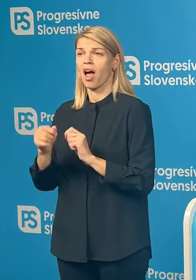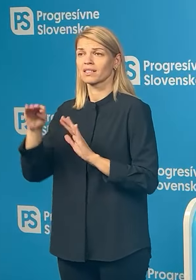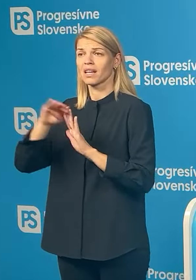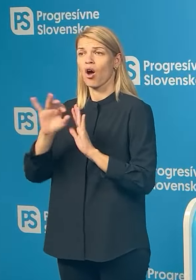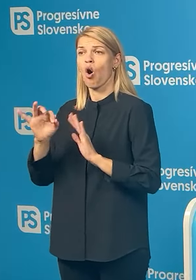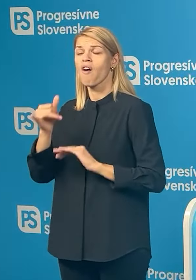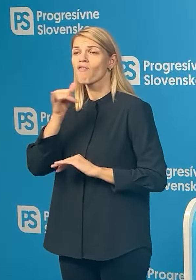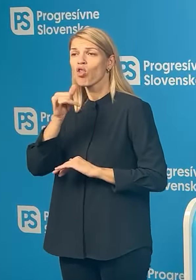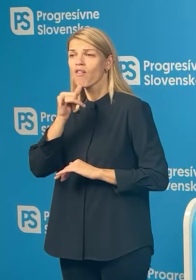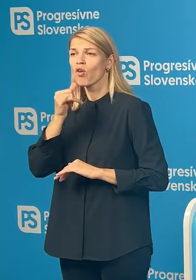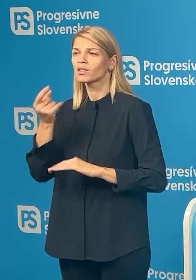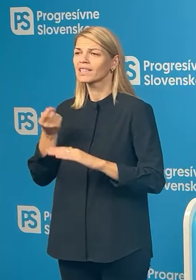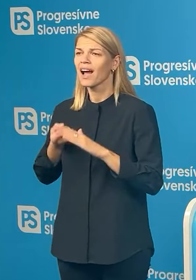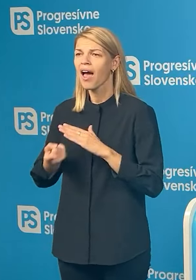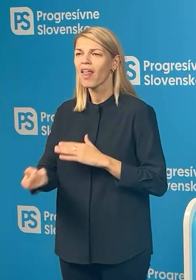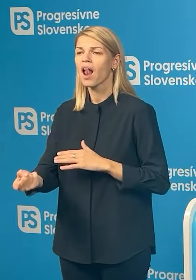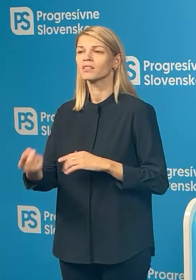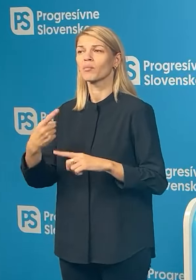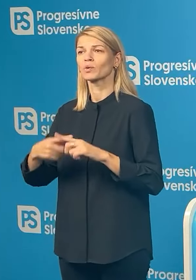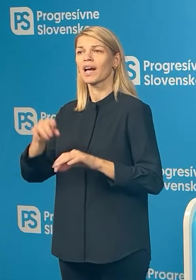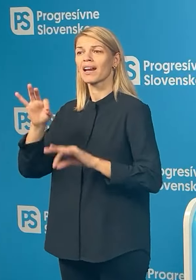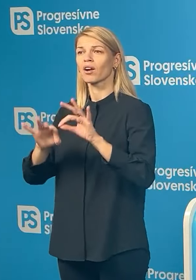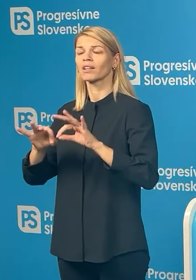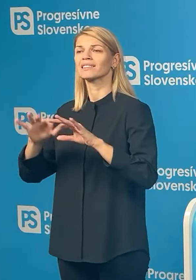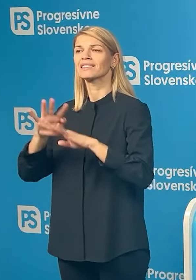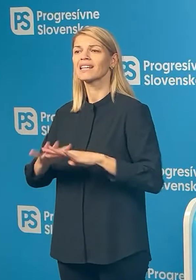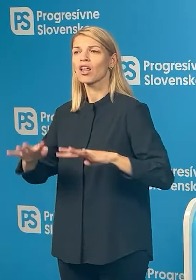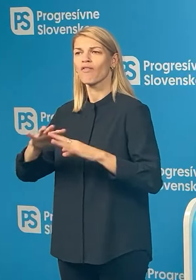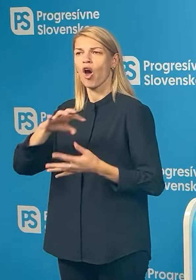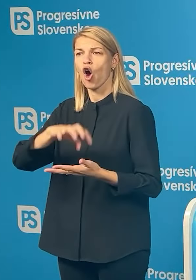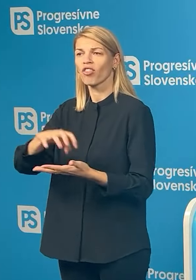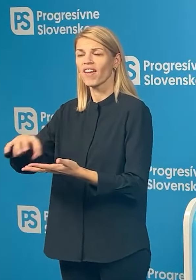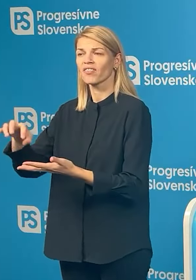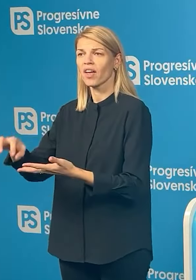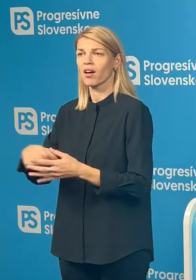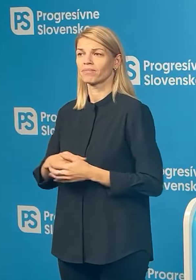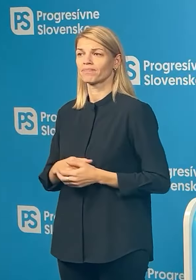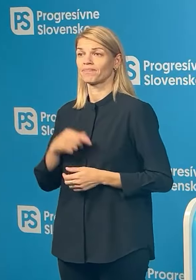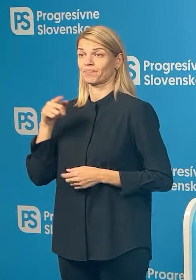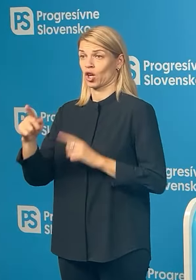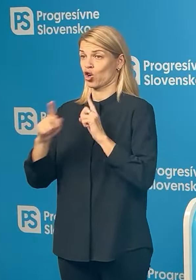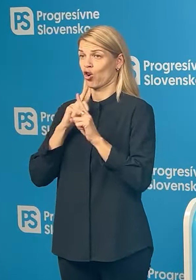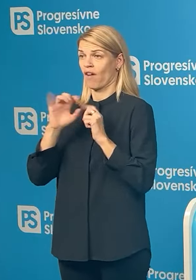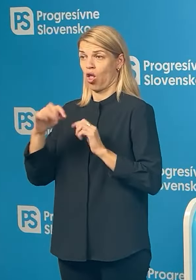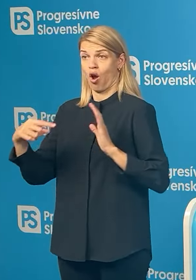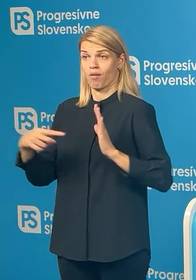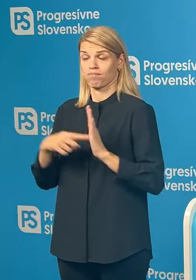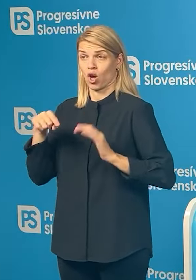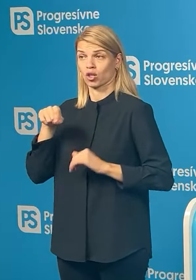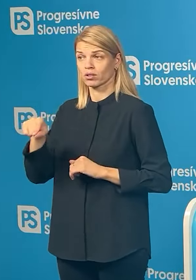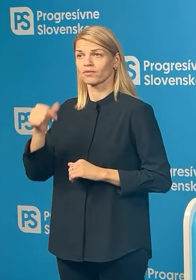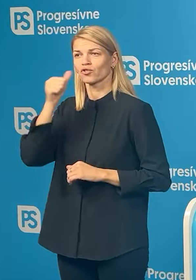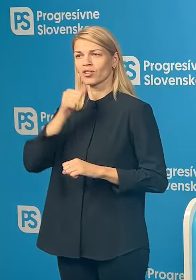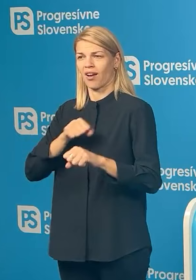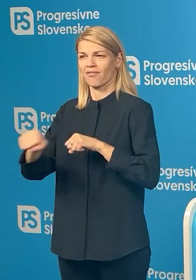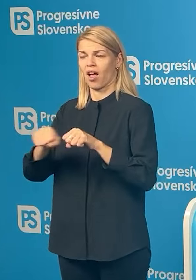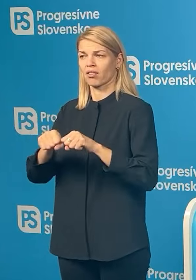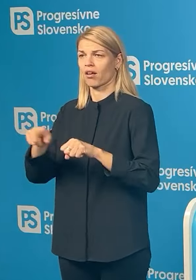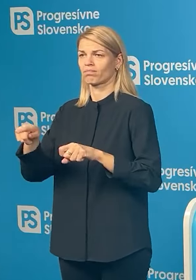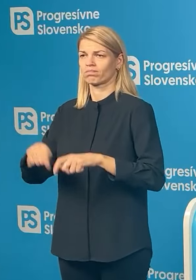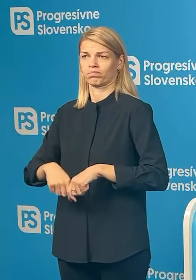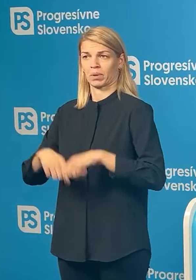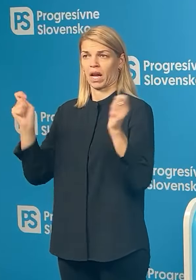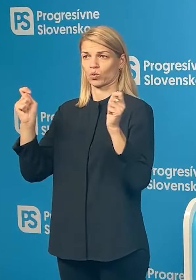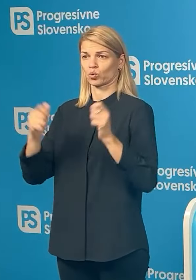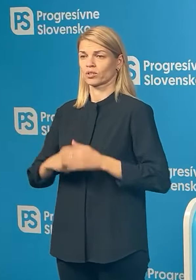vodovodoch, kanalizáciách a regulácii v sieťových odvetviach. Rokovanie o tomto bode bolo včera na vláde prerušené